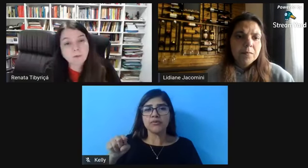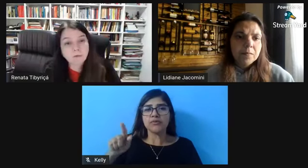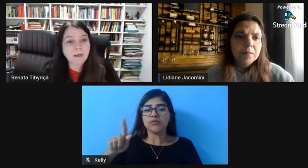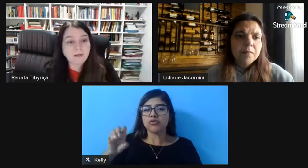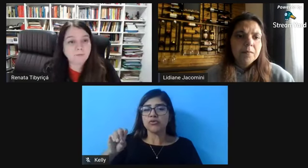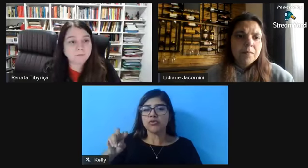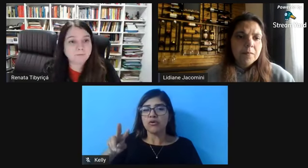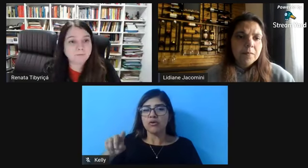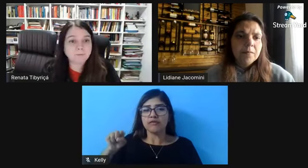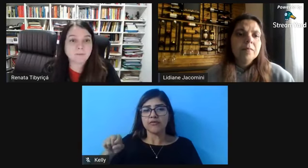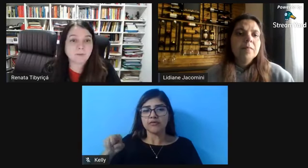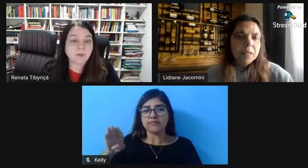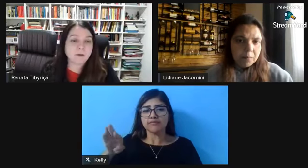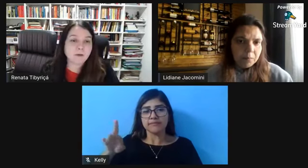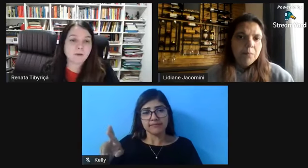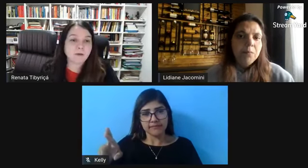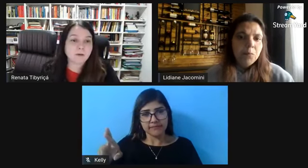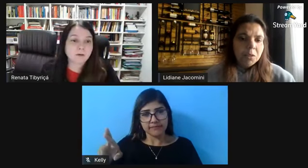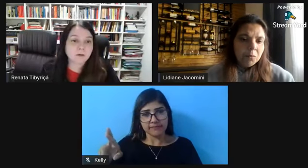www.dpu.gov.br.